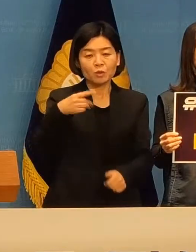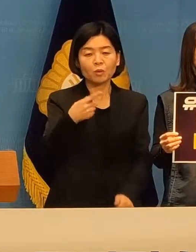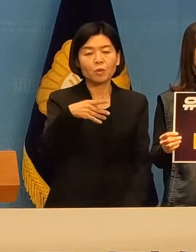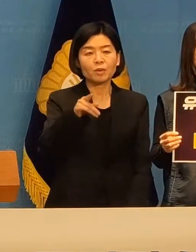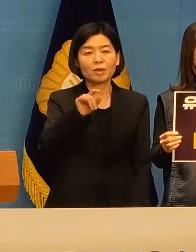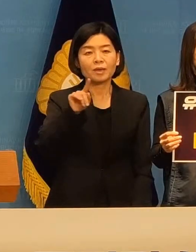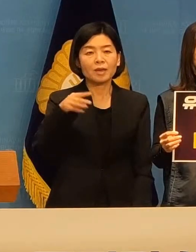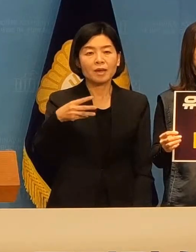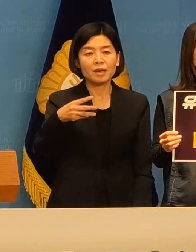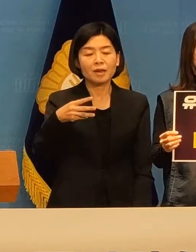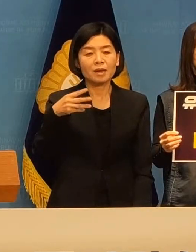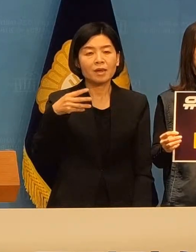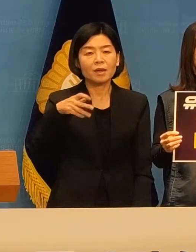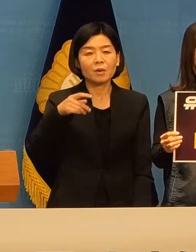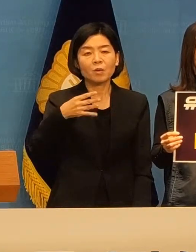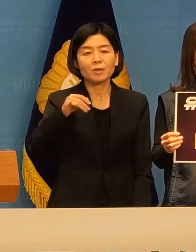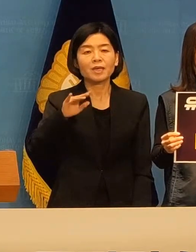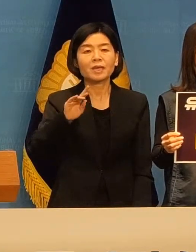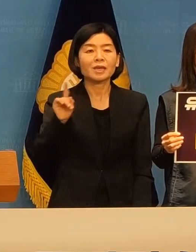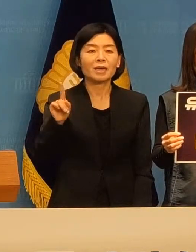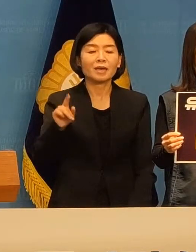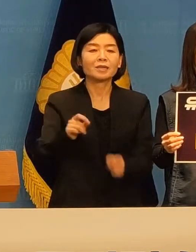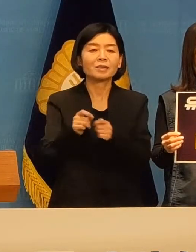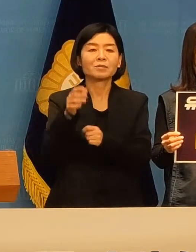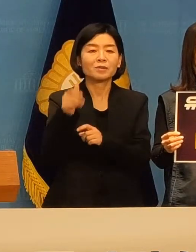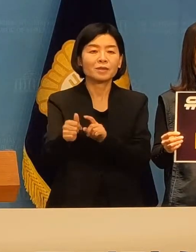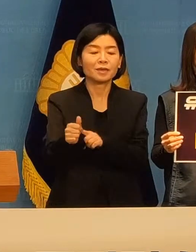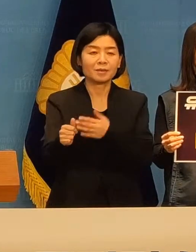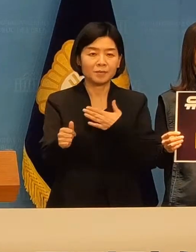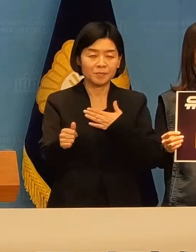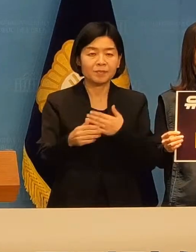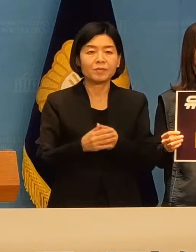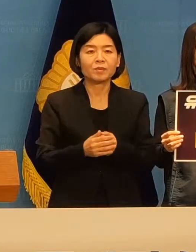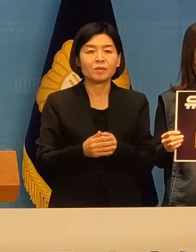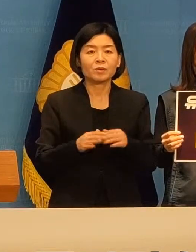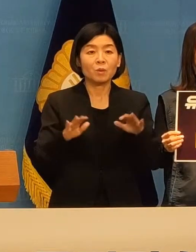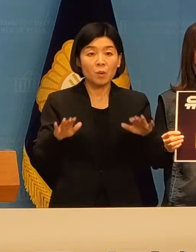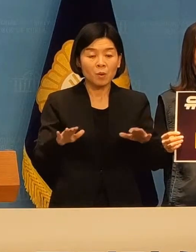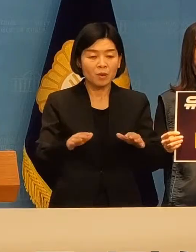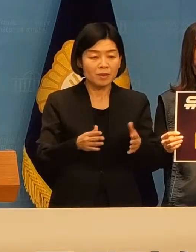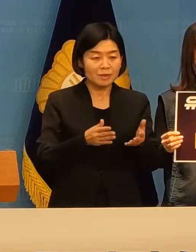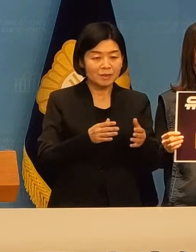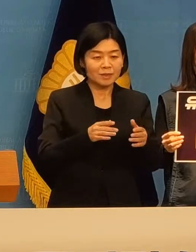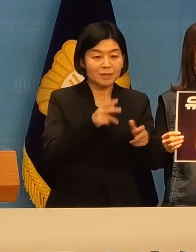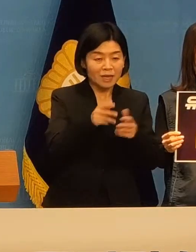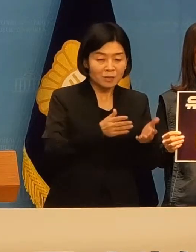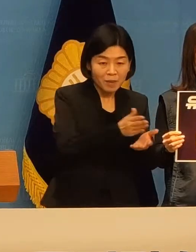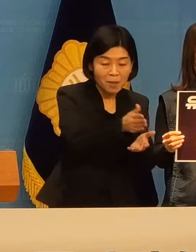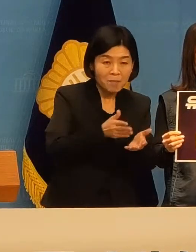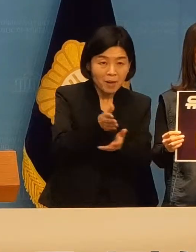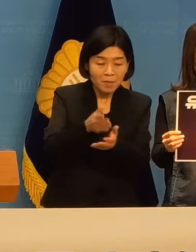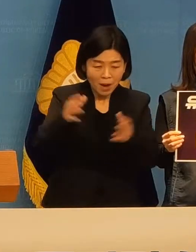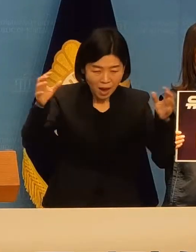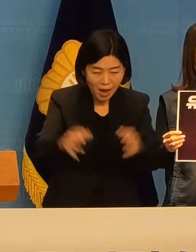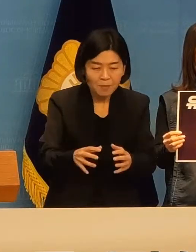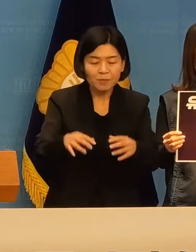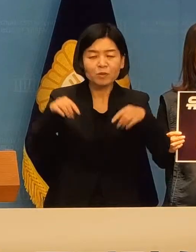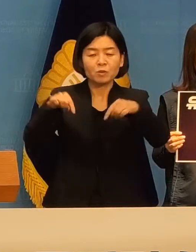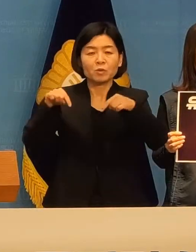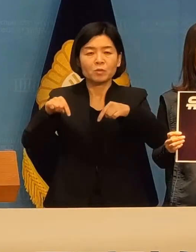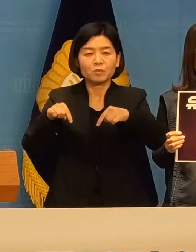지부의 지부장인 하인주입니다. 저는 올해 산별 집단 교섭을 통해 제일 중요시한 것이